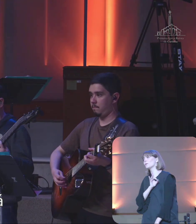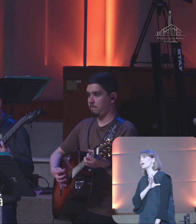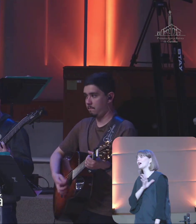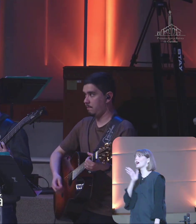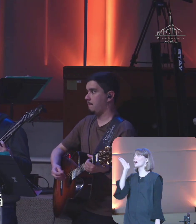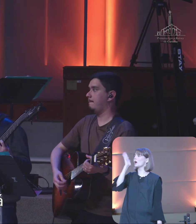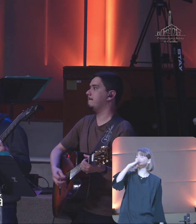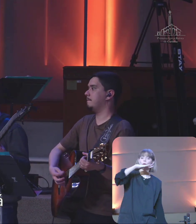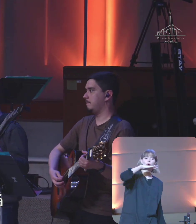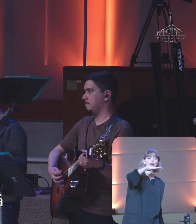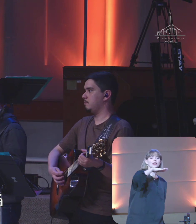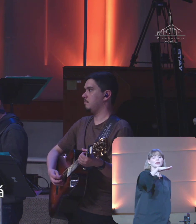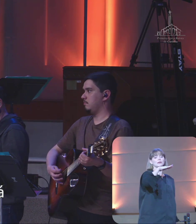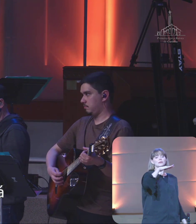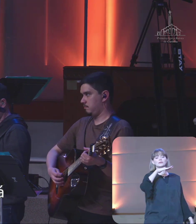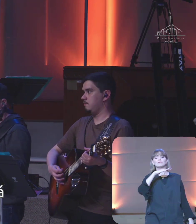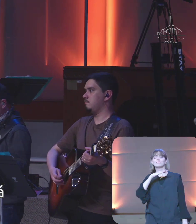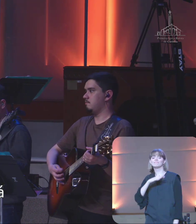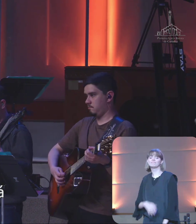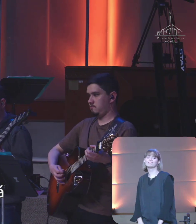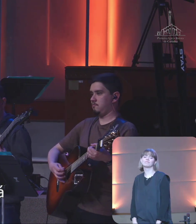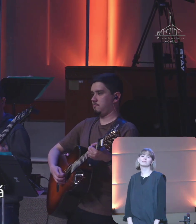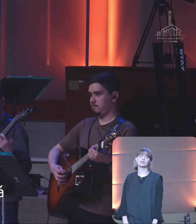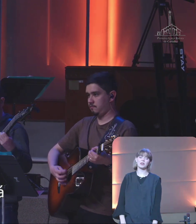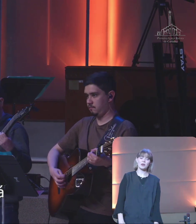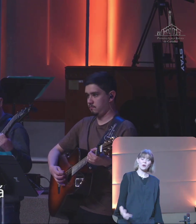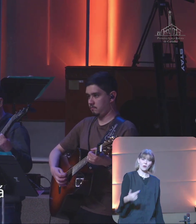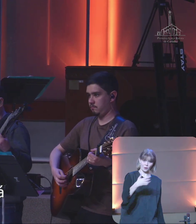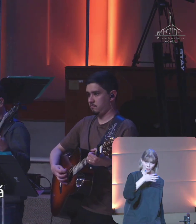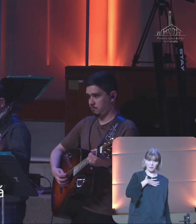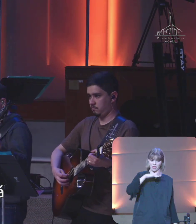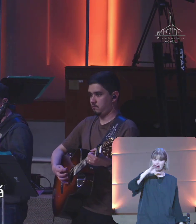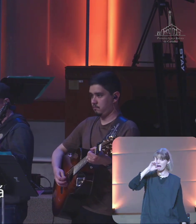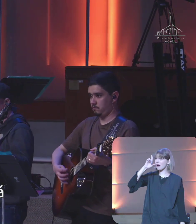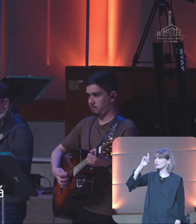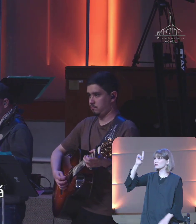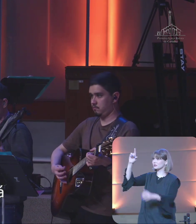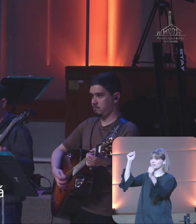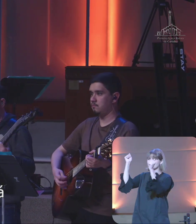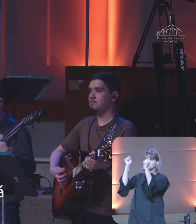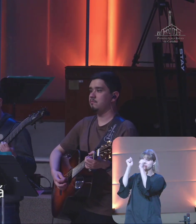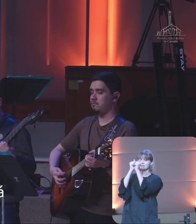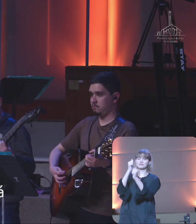o mal, pois o meu Deus comigo